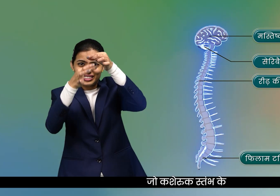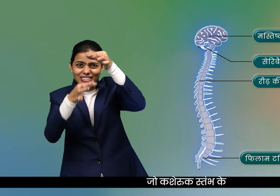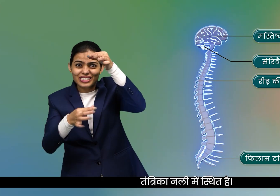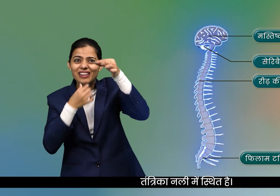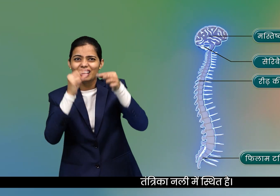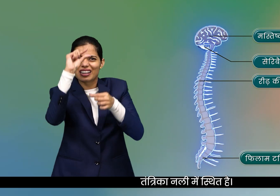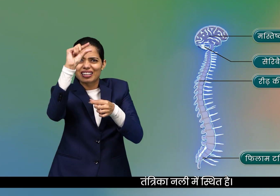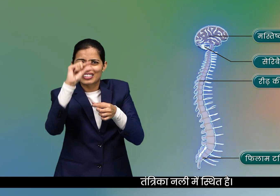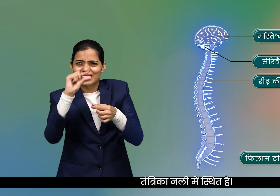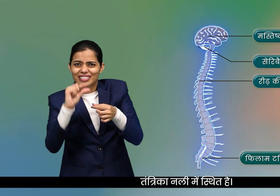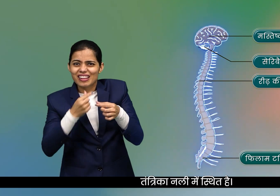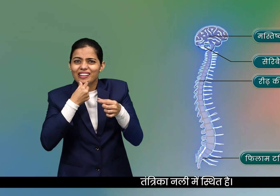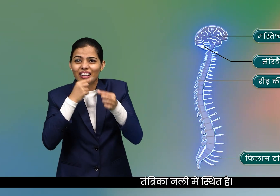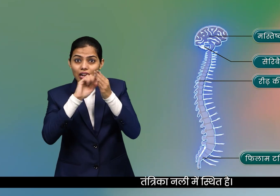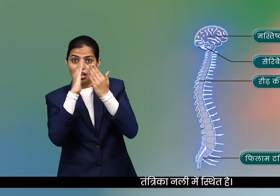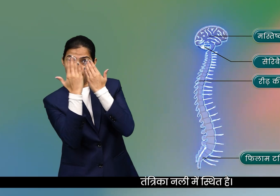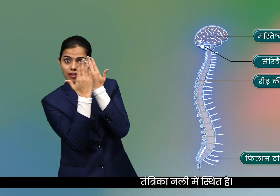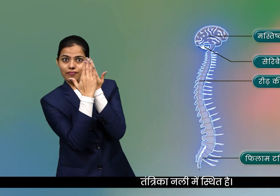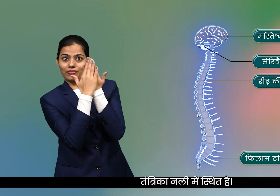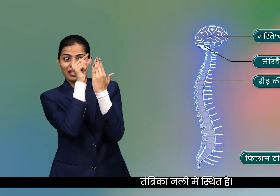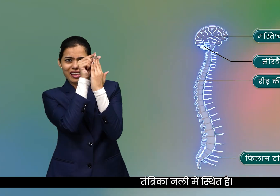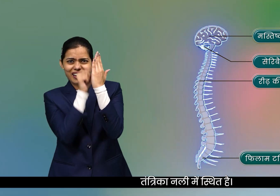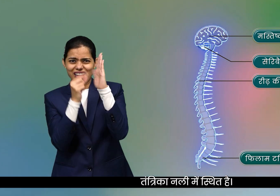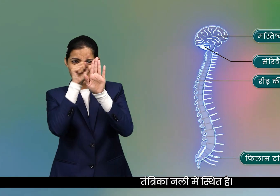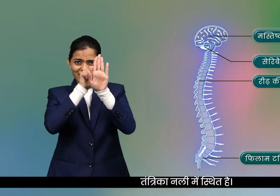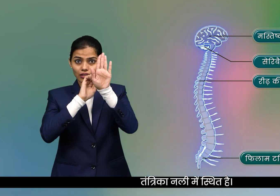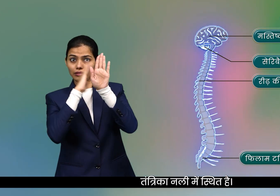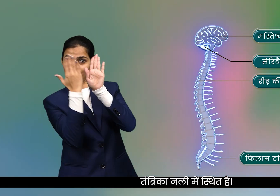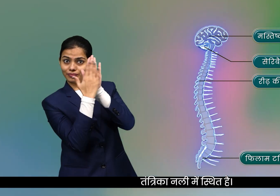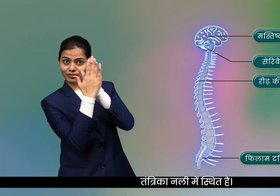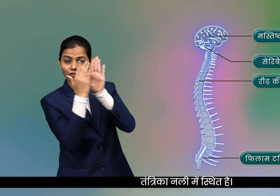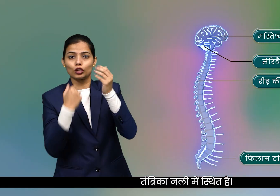के तंत्रिका नली के साथ स्थित है।